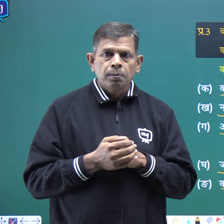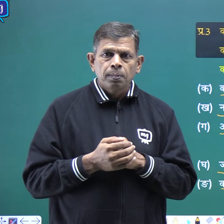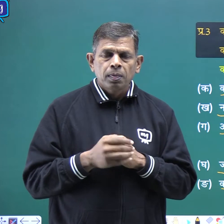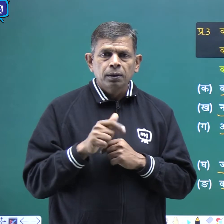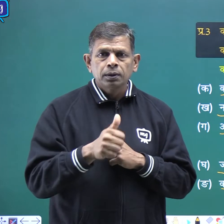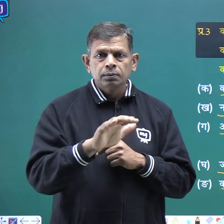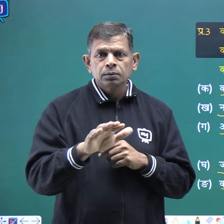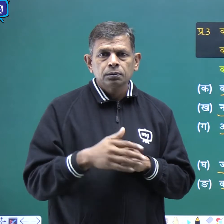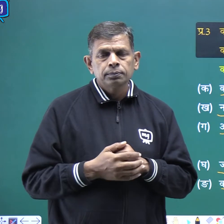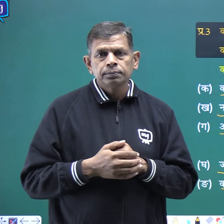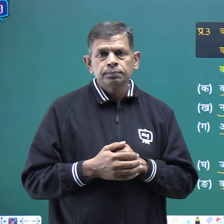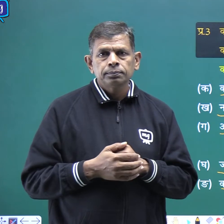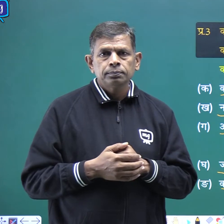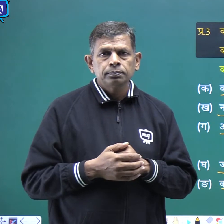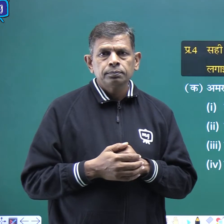ठीक है बच्चों।